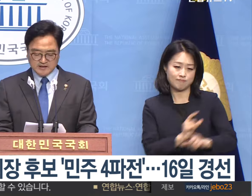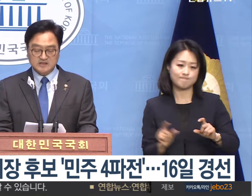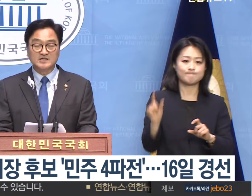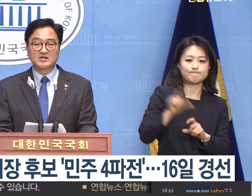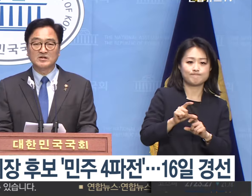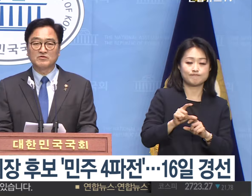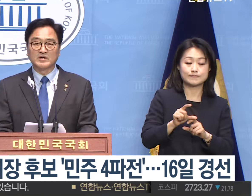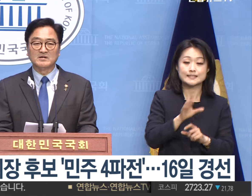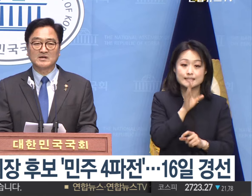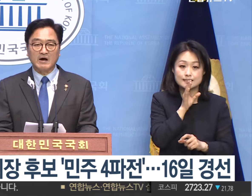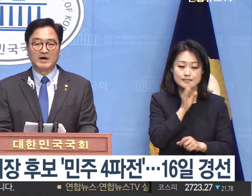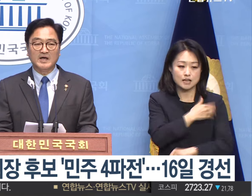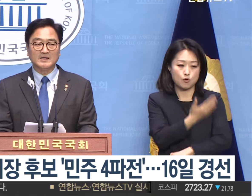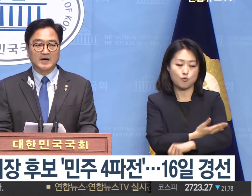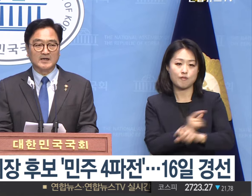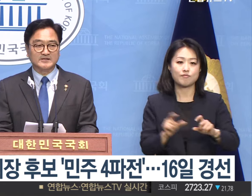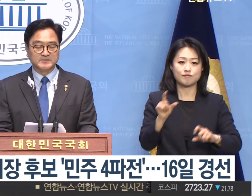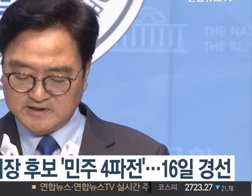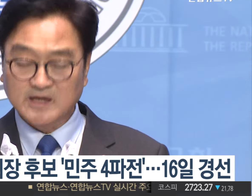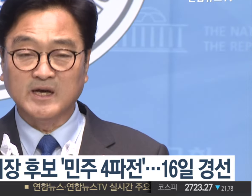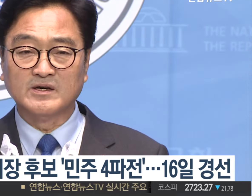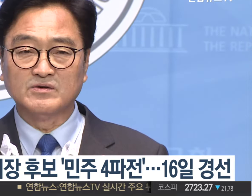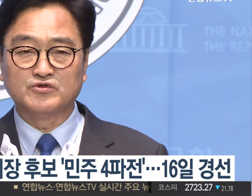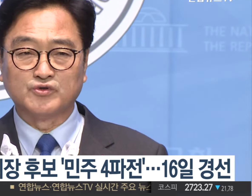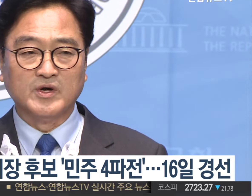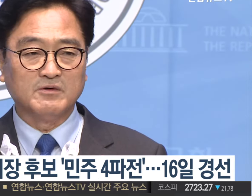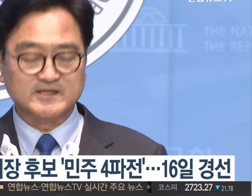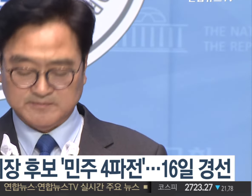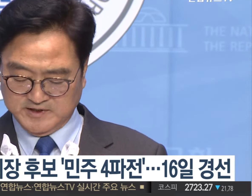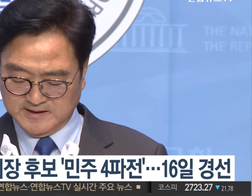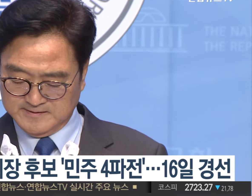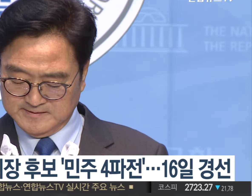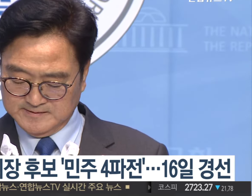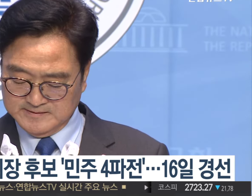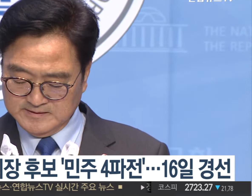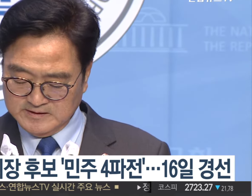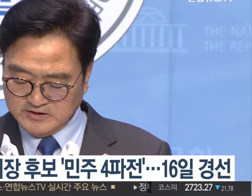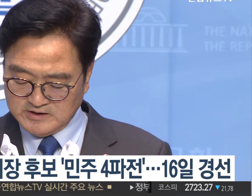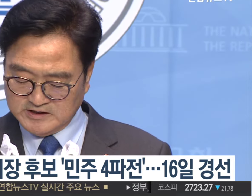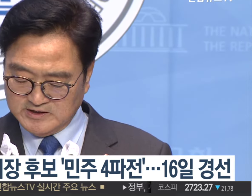등록하지 않았습니다. 민주당은 오는 16일 의장 경선을 치릅니다.